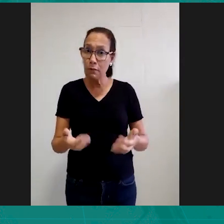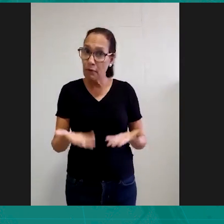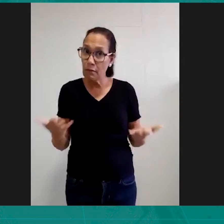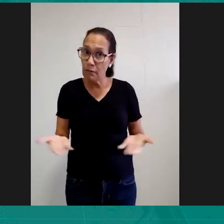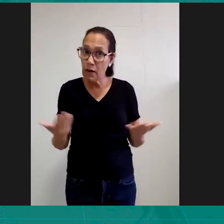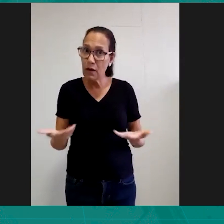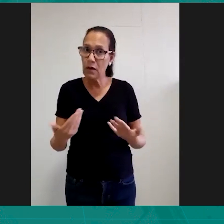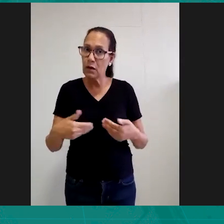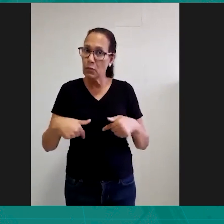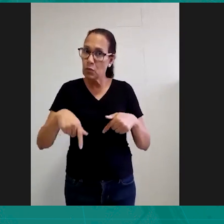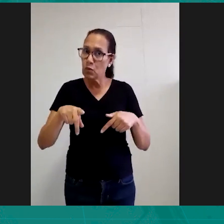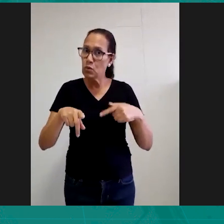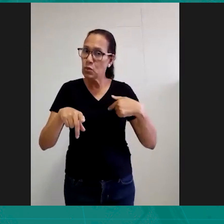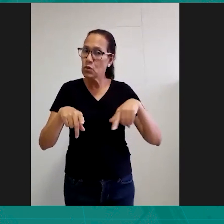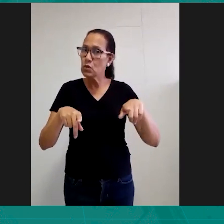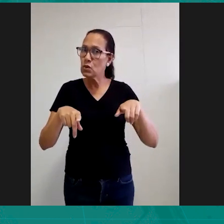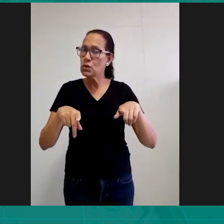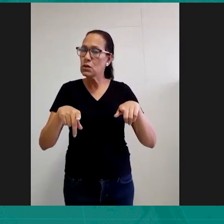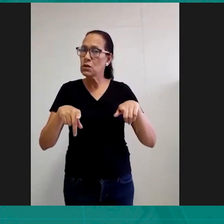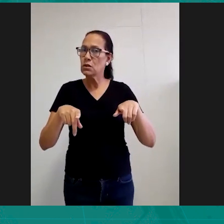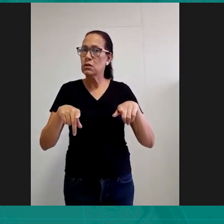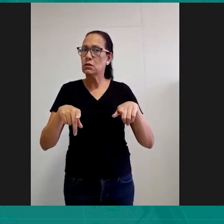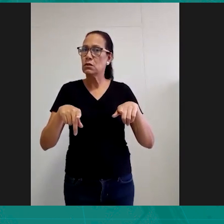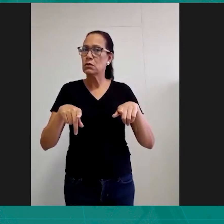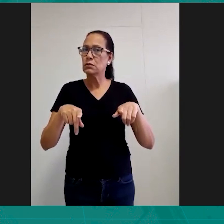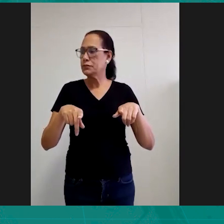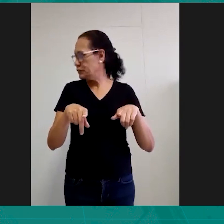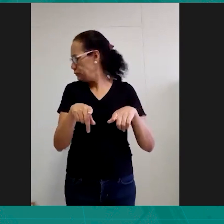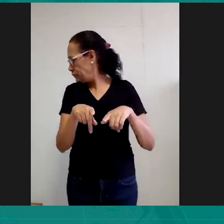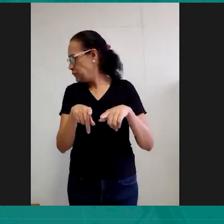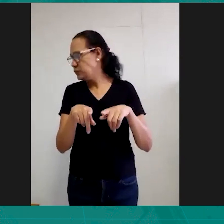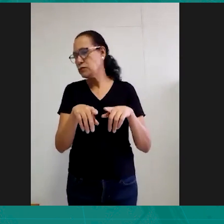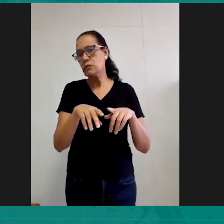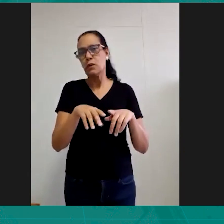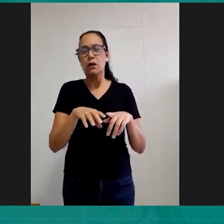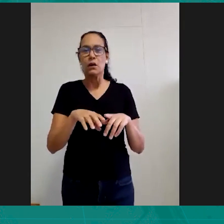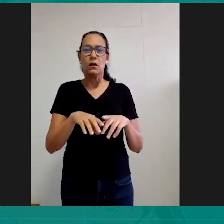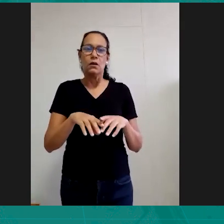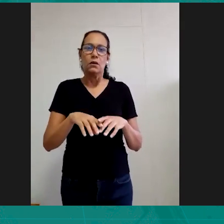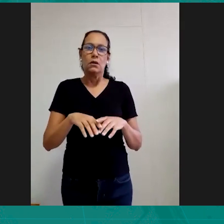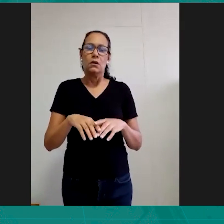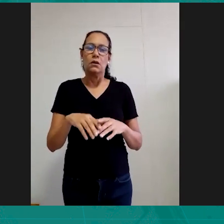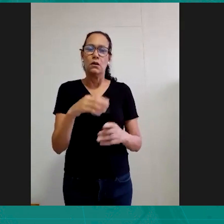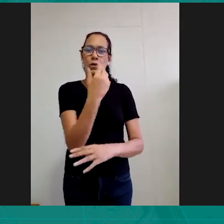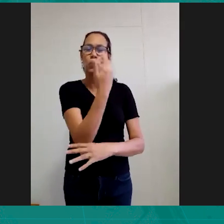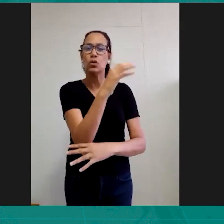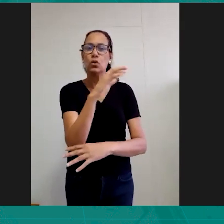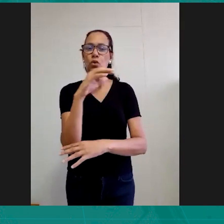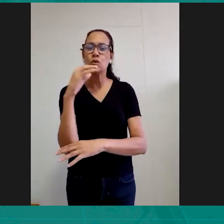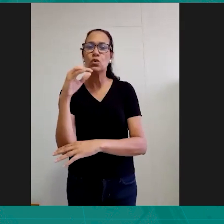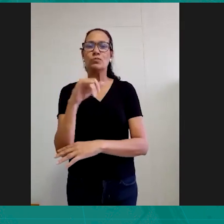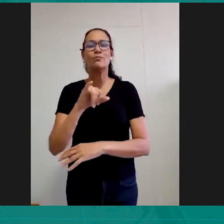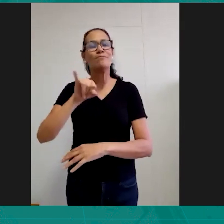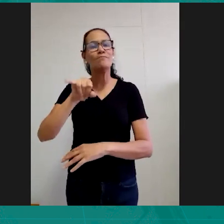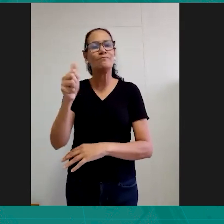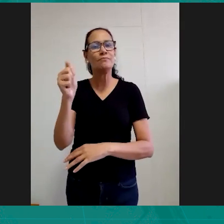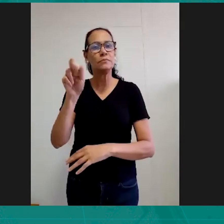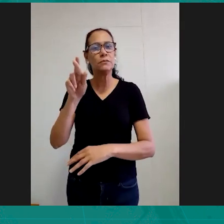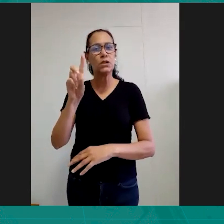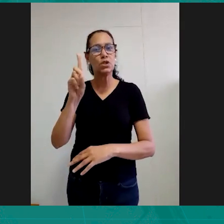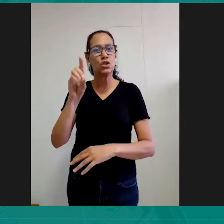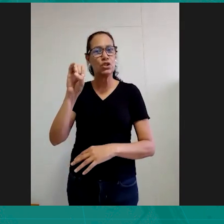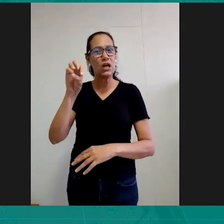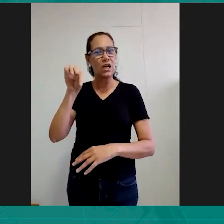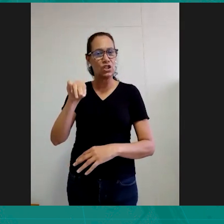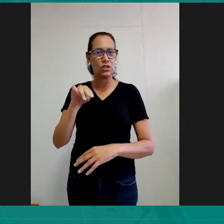sair para o Jardim do Getsemane. Bom, irmão, vocês entenderam, né? Irmão, é um